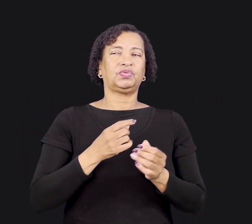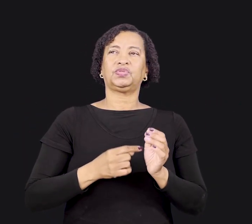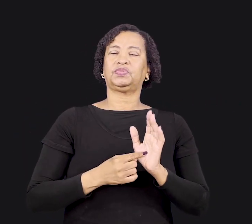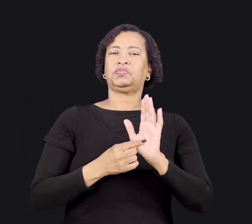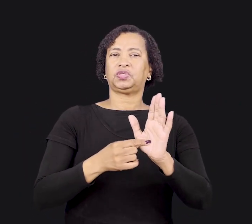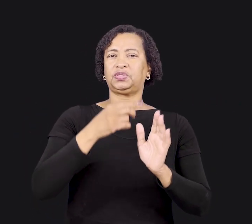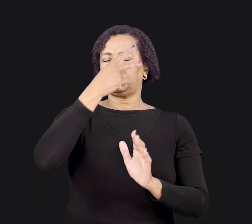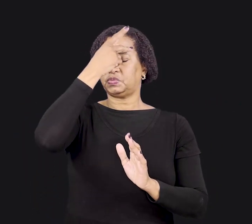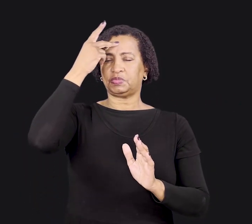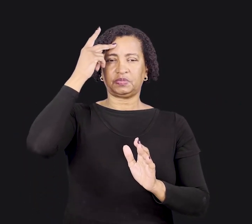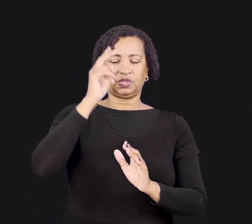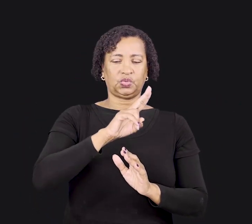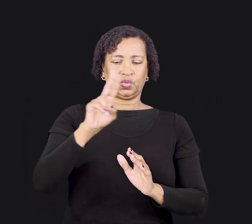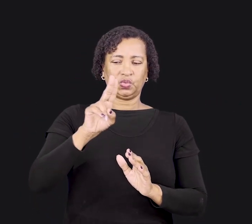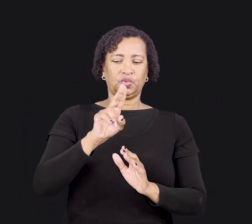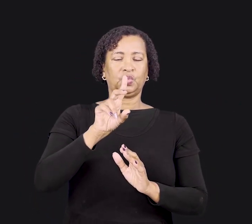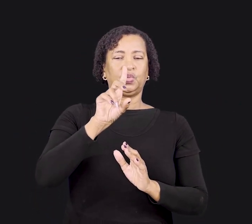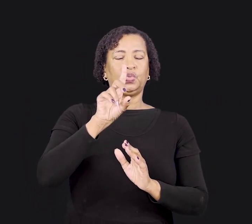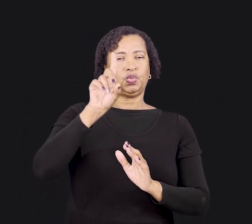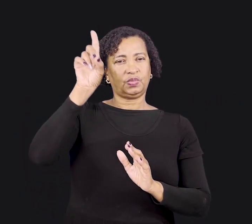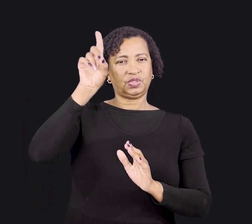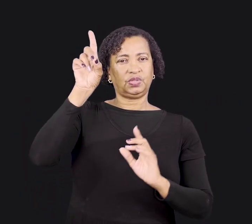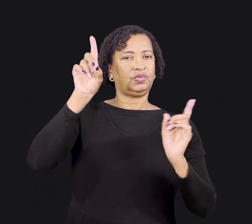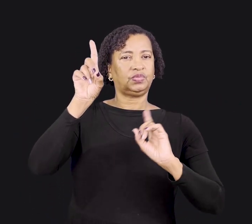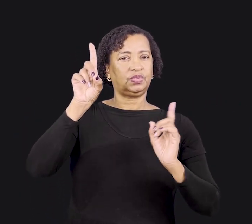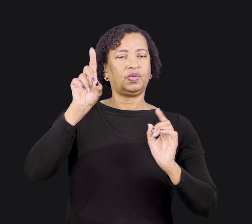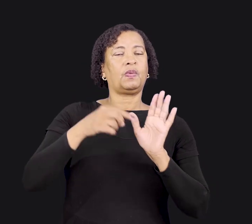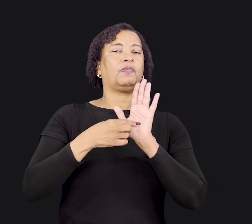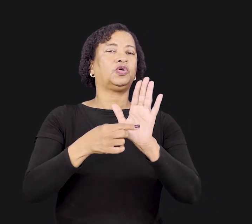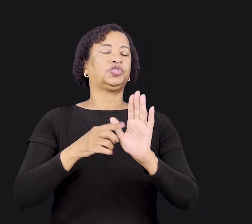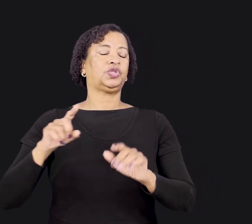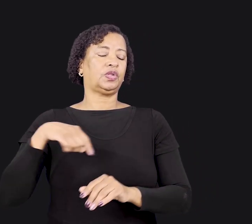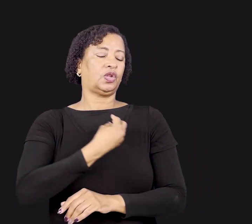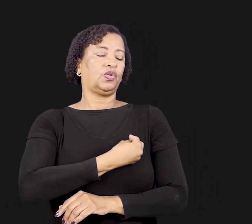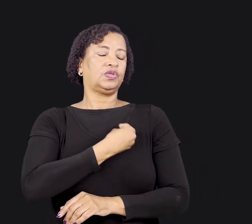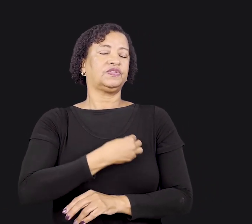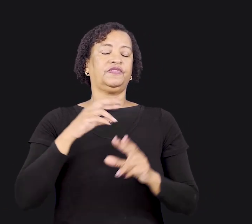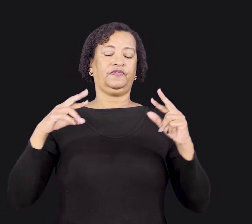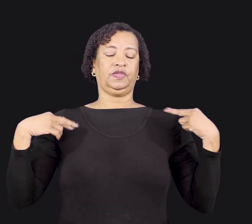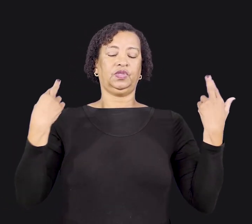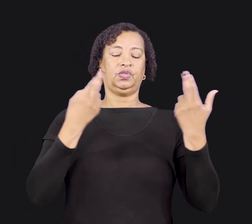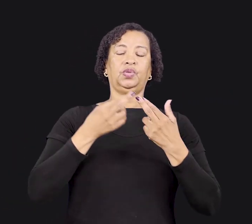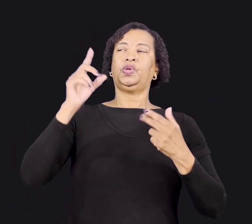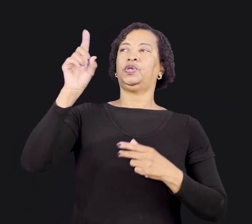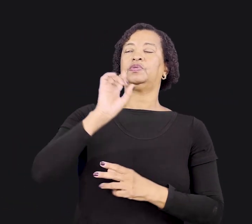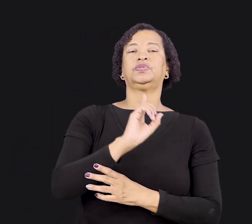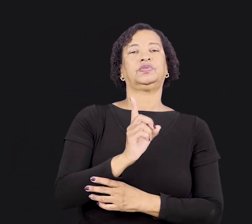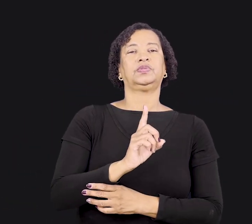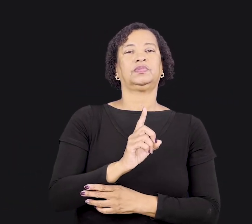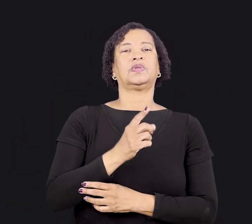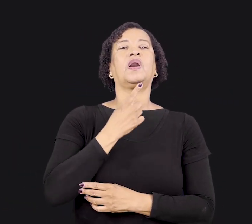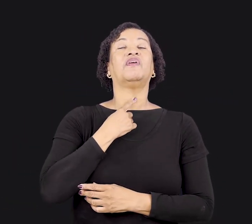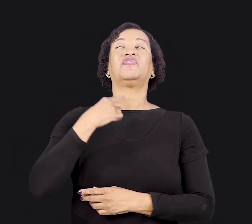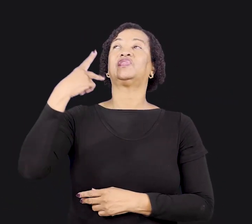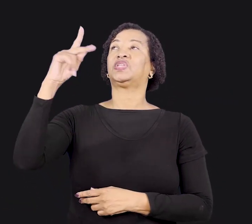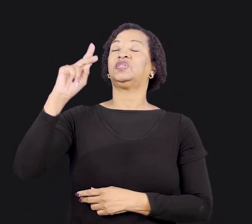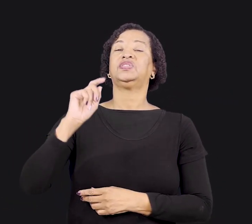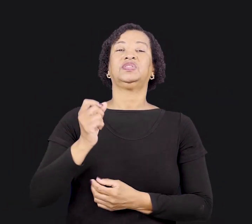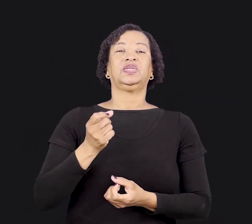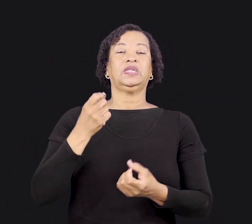mostramos para as pessoas o nome de Deus. Deixamos evidente nosso modo de vida e não o reino de Deus. Sua vontade não é manifestada em nós, nem